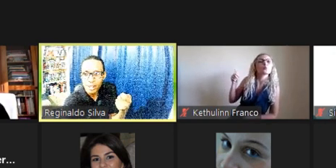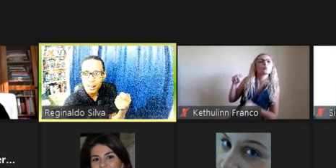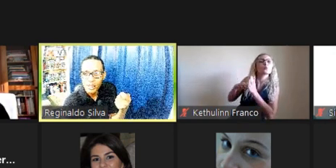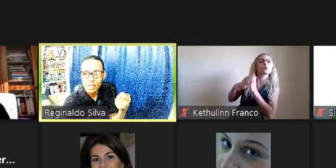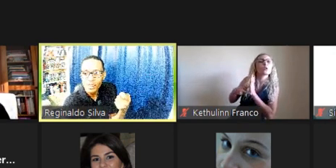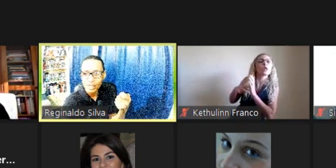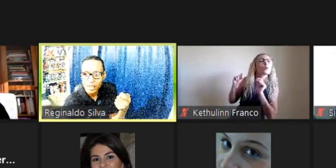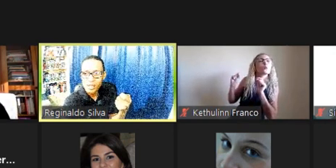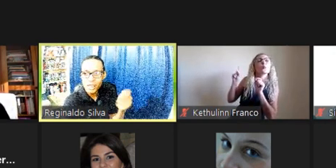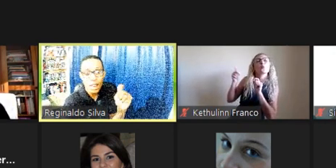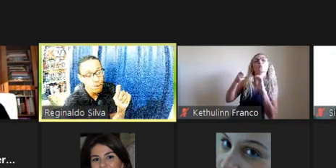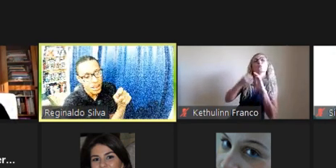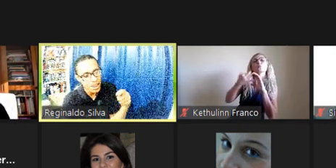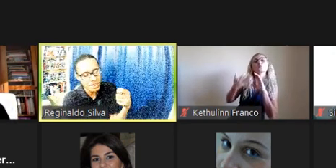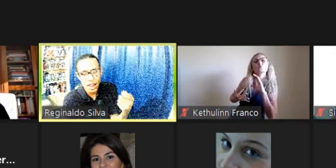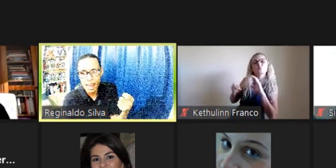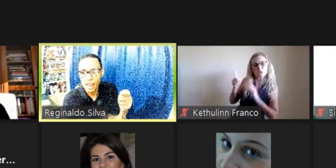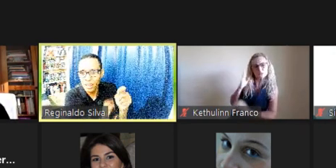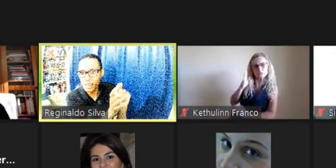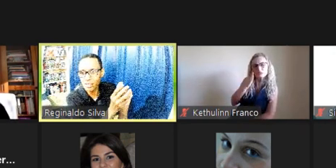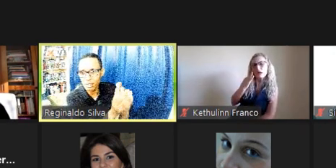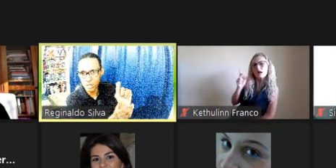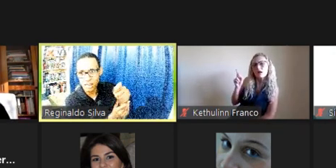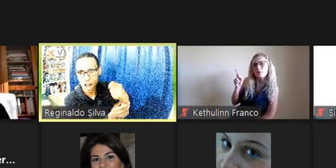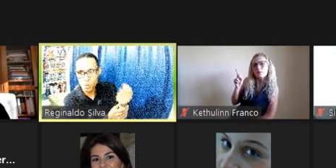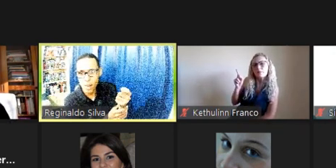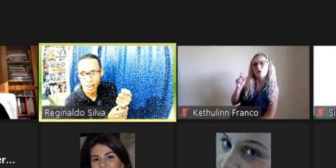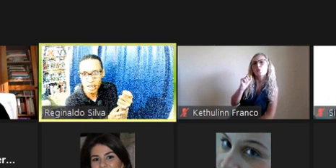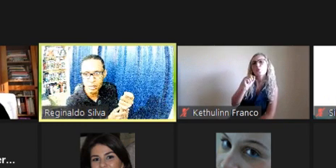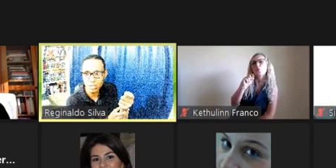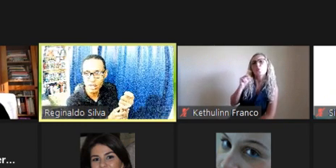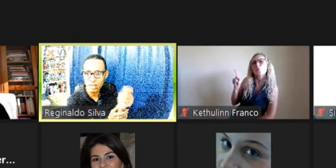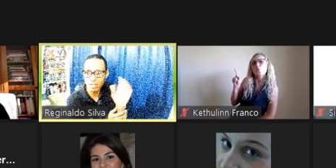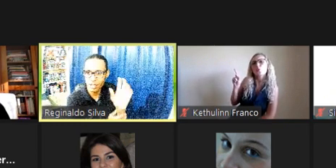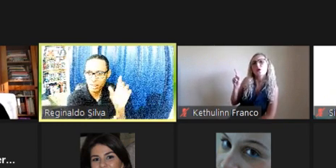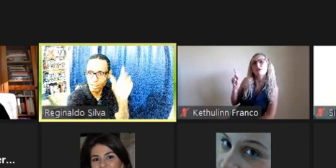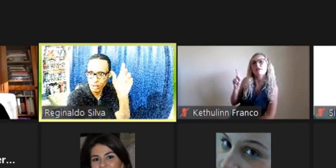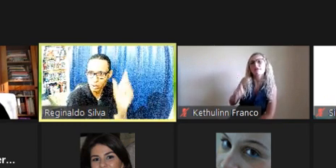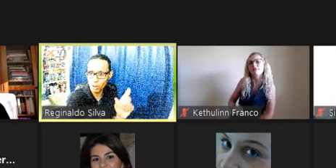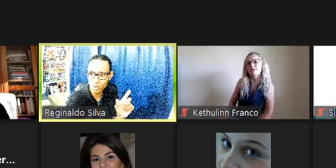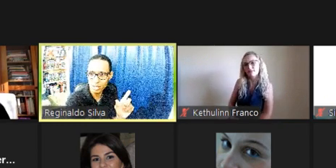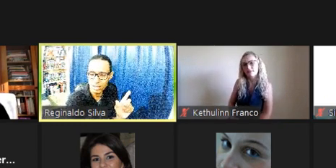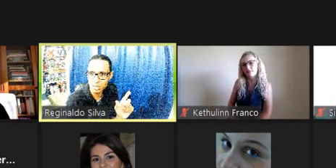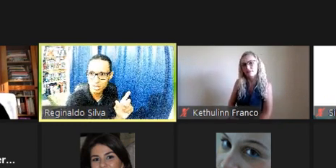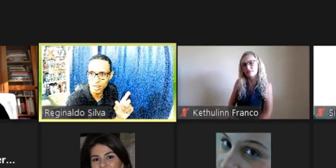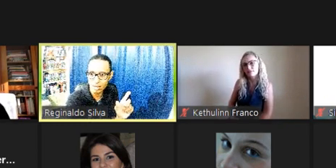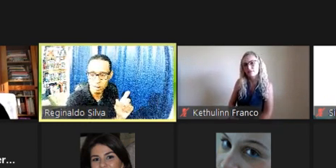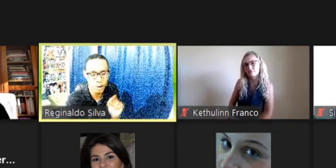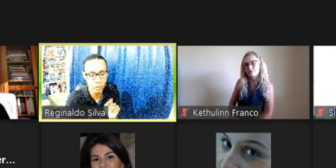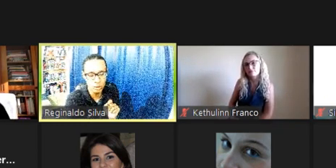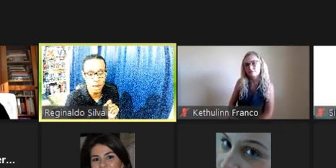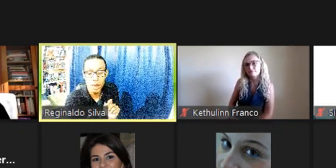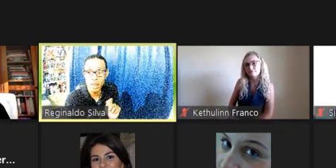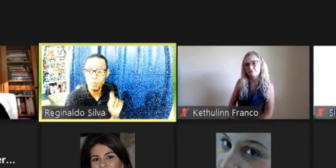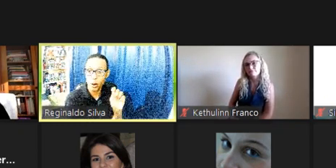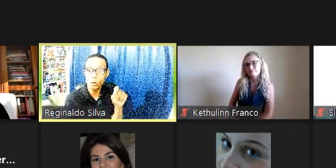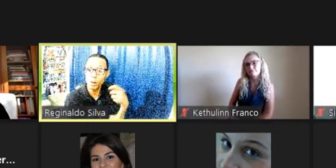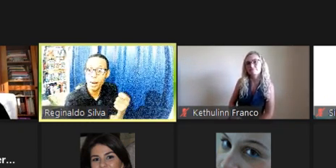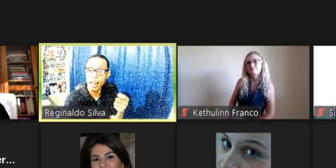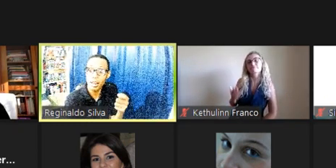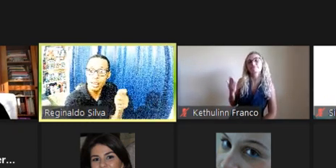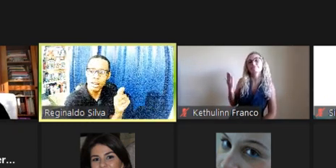característica? Que referência é? Esse sinal para a língua de sinais são todos esses sinônimos.